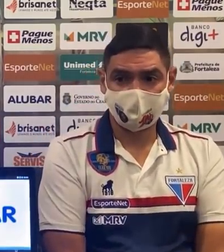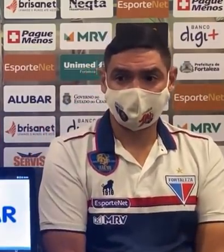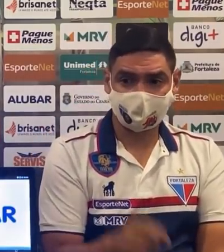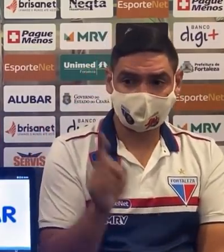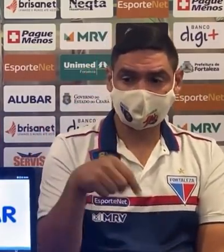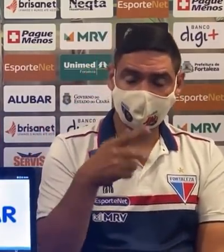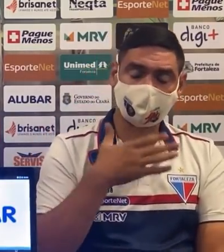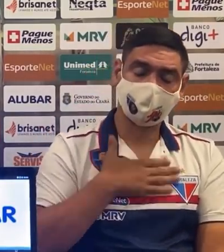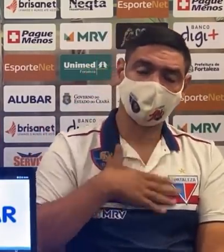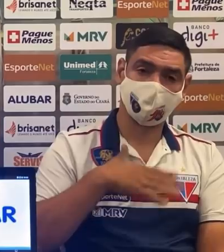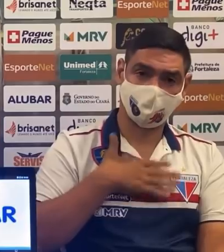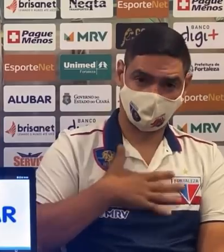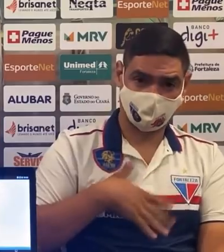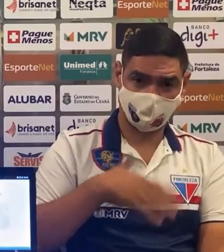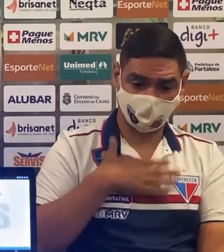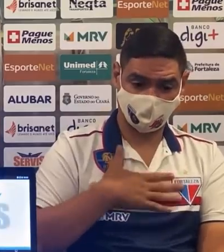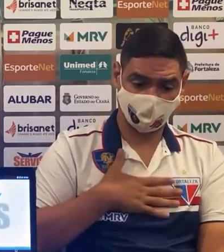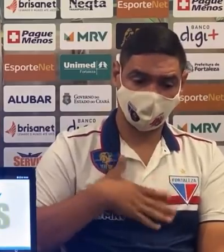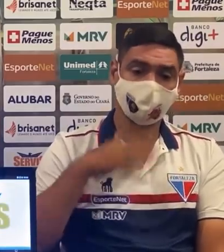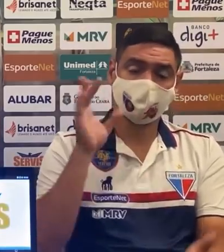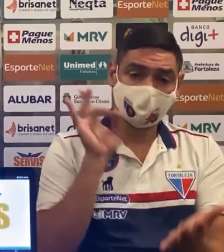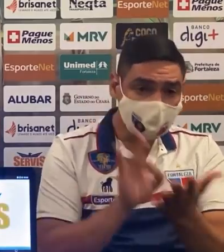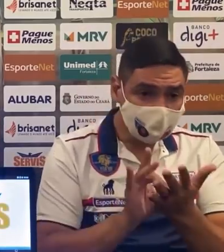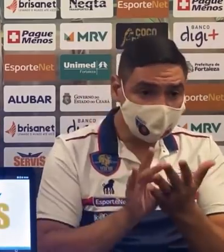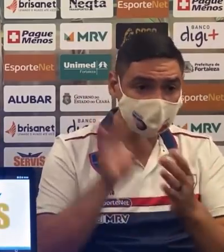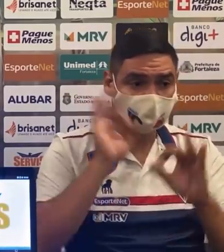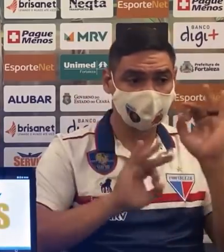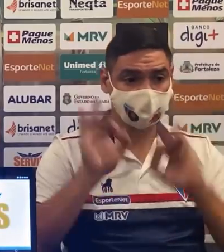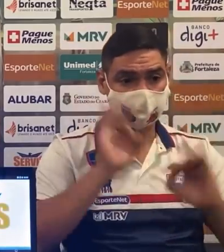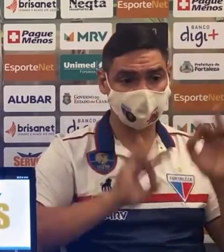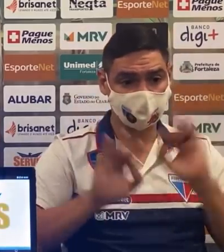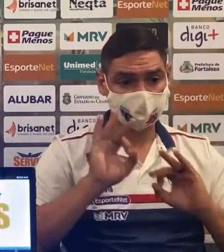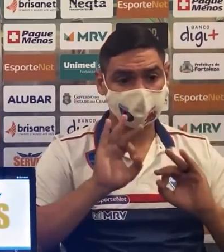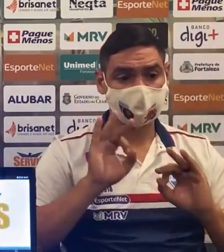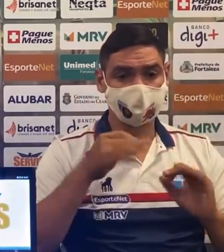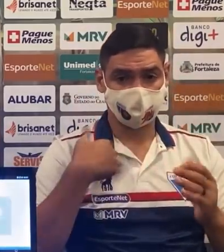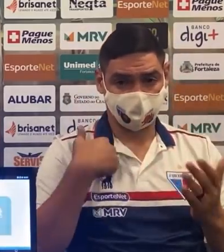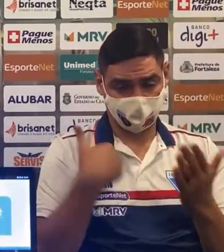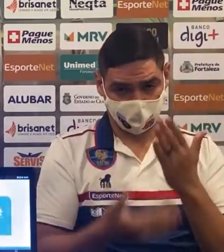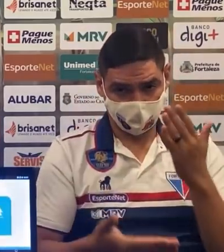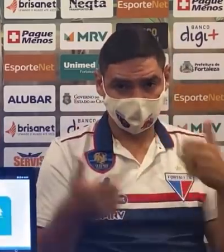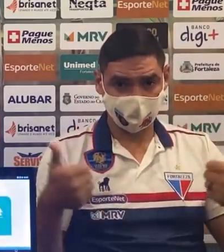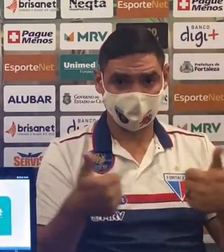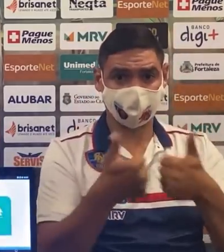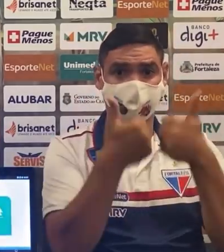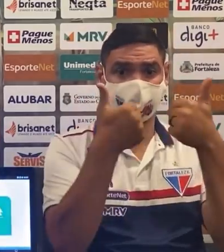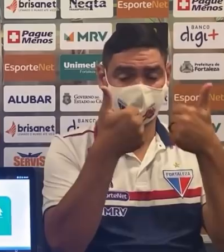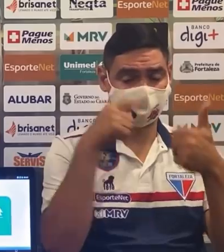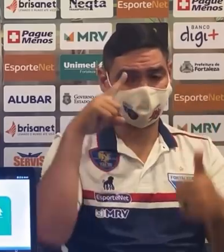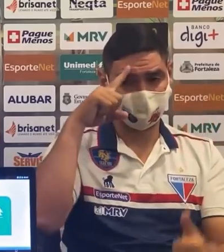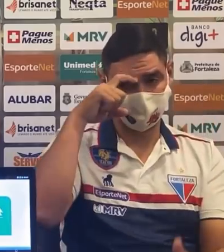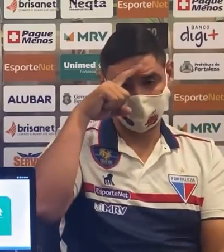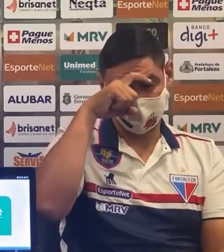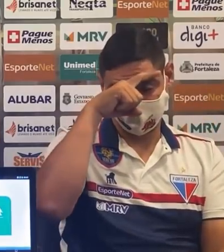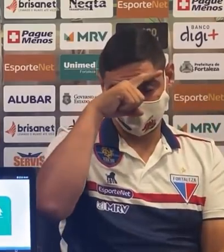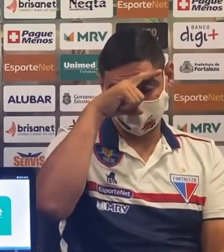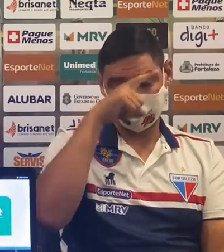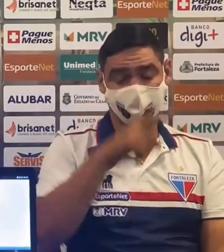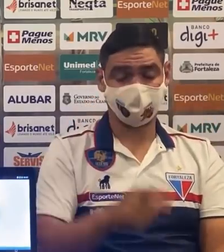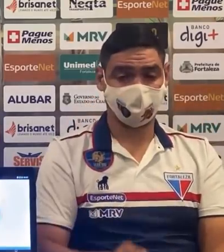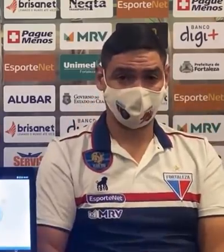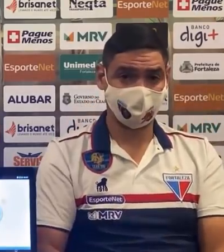ter tranquilidade agora para saber assimilar. Perder clássico é muito ruim, é um desgaste muito grande em todos os